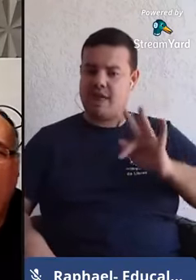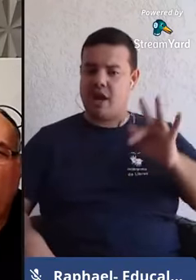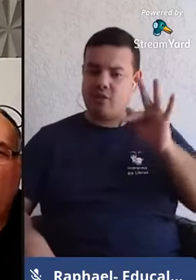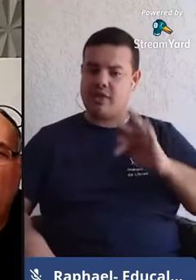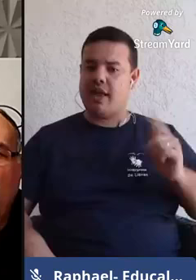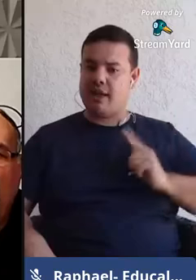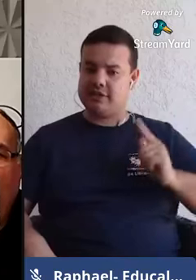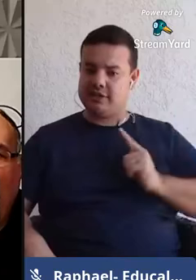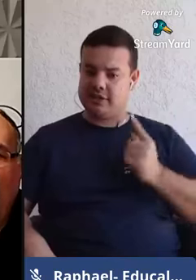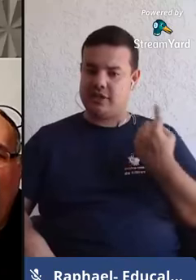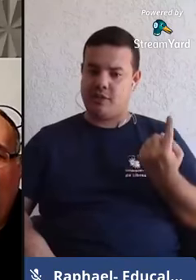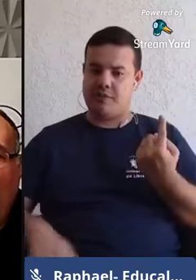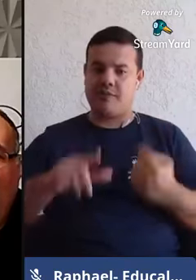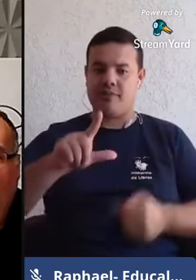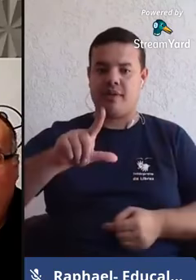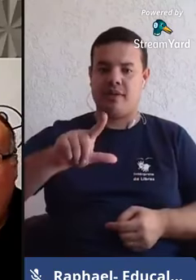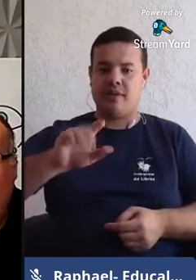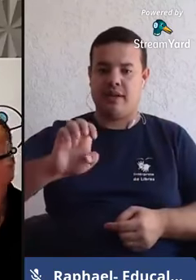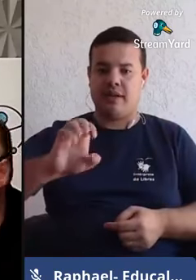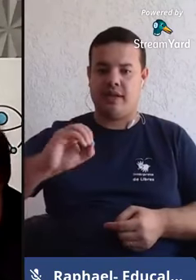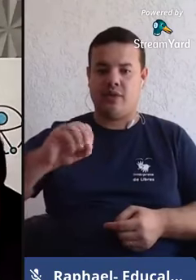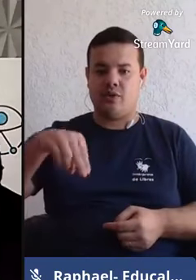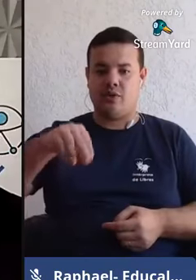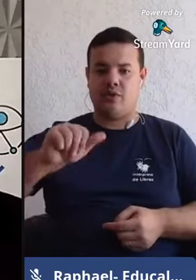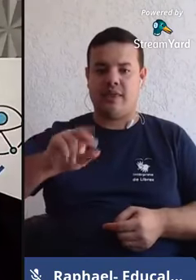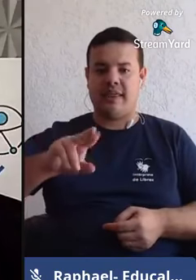tinha? O Leonardo